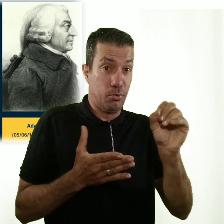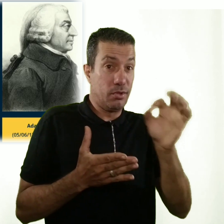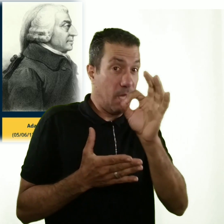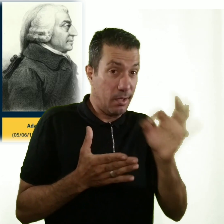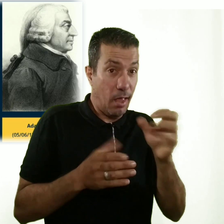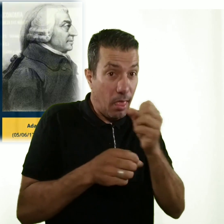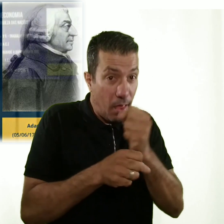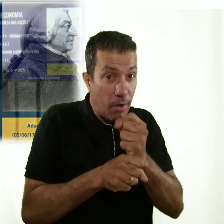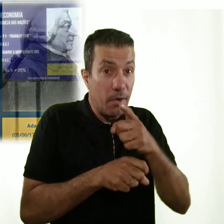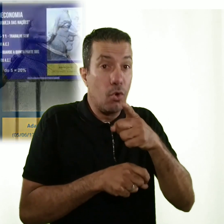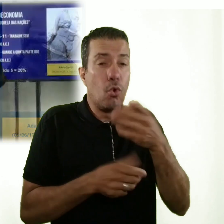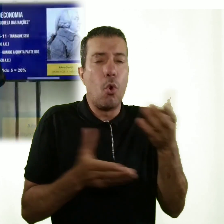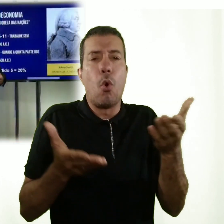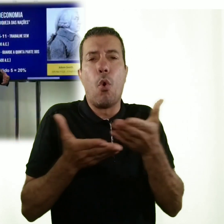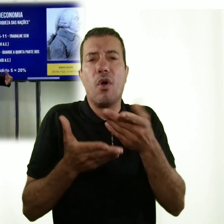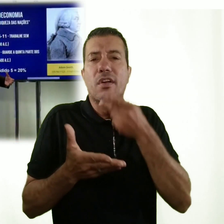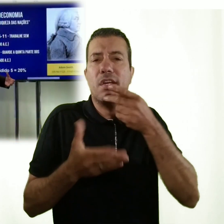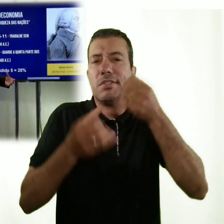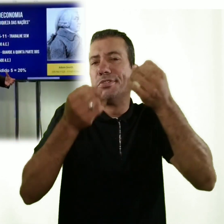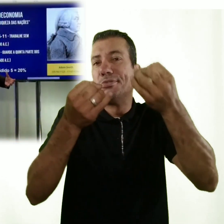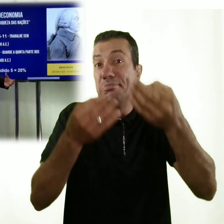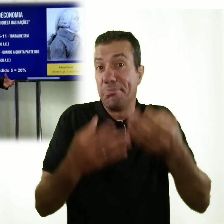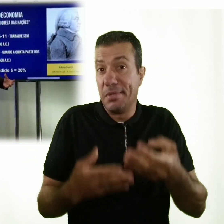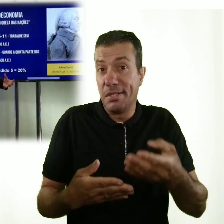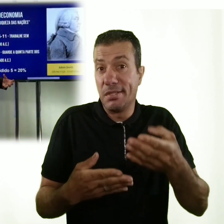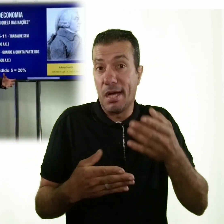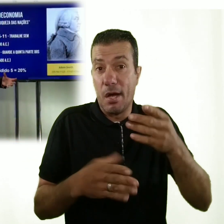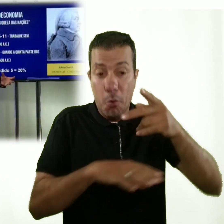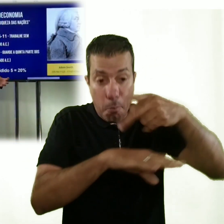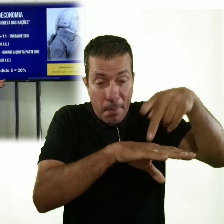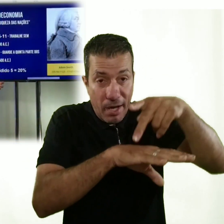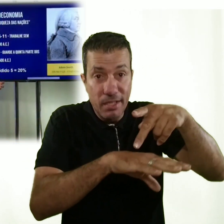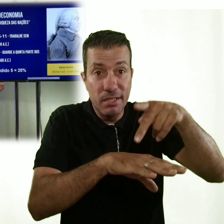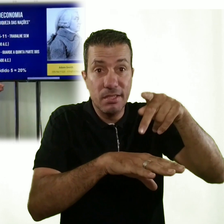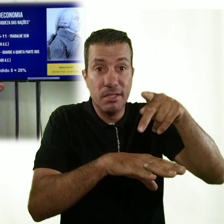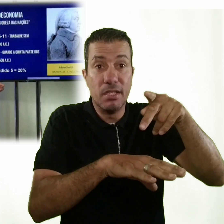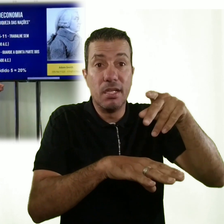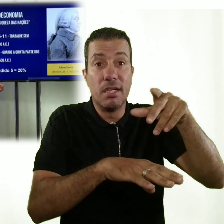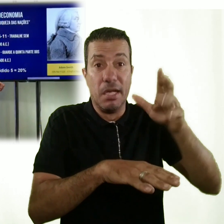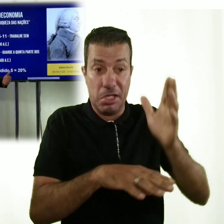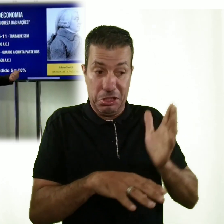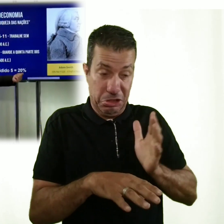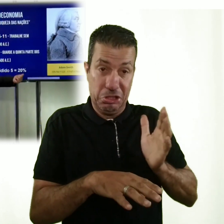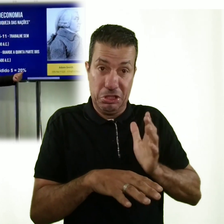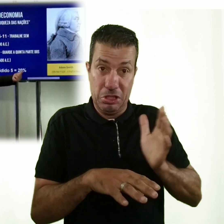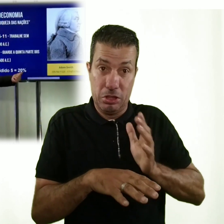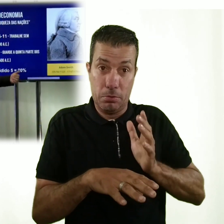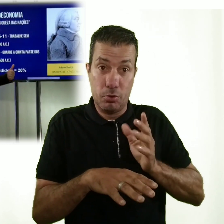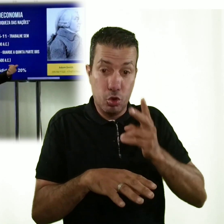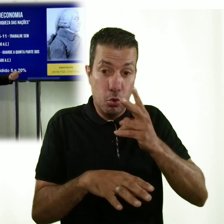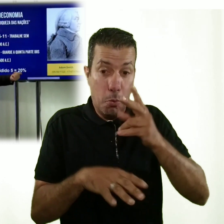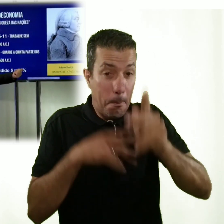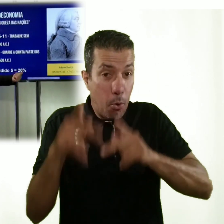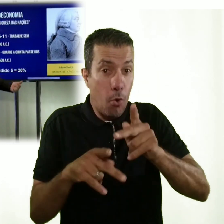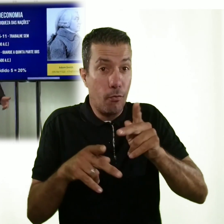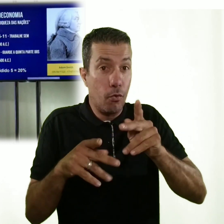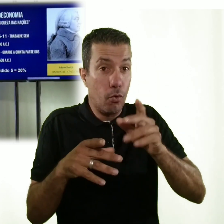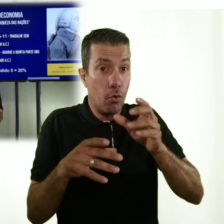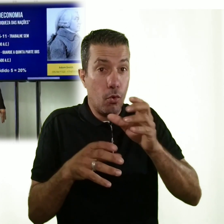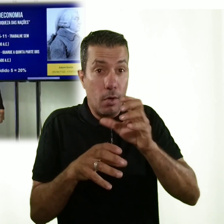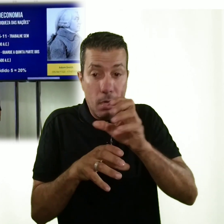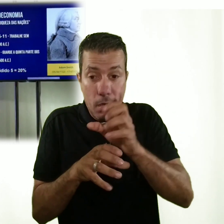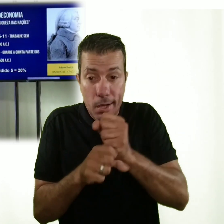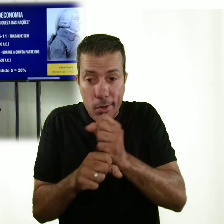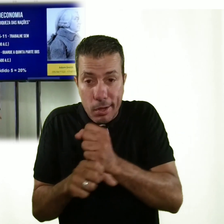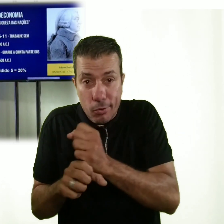que hoje se fala que o país fica rico se o seu povo economizar 20%, já está na Bíblia há 3.500